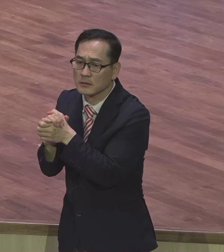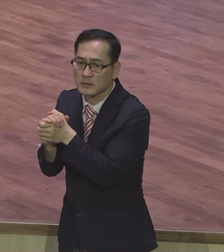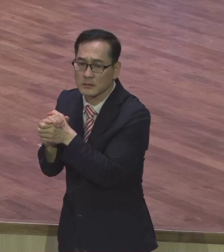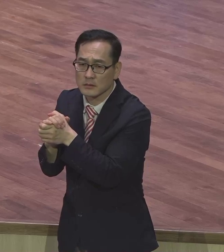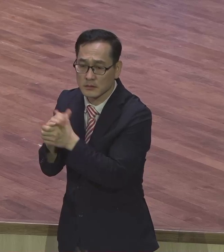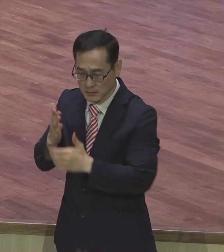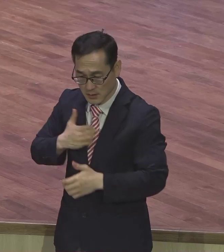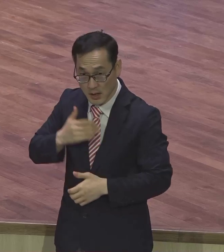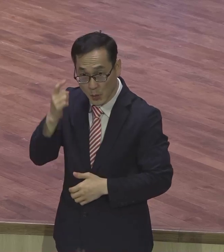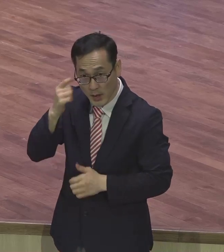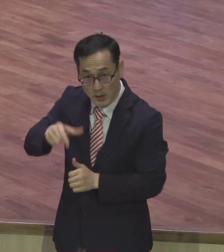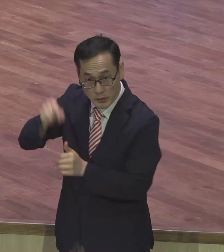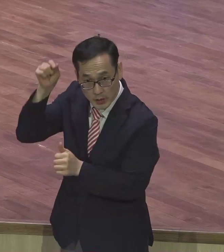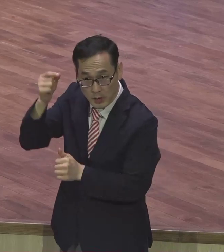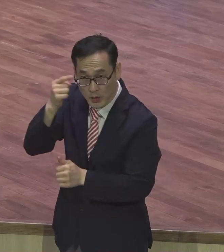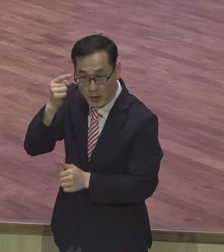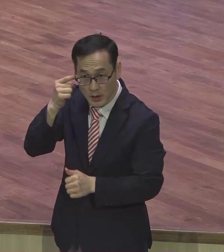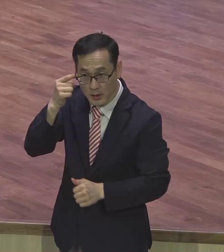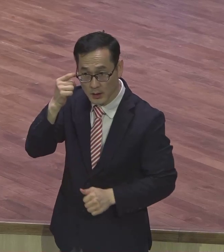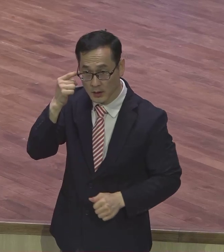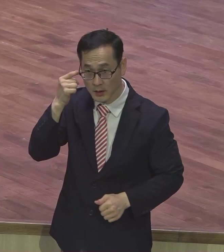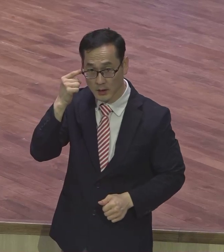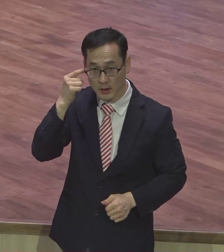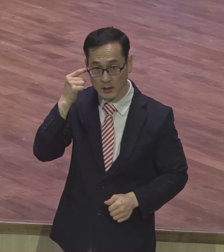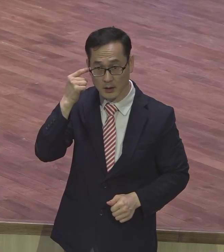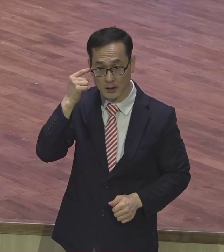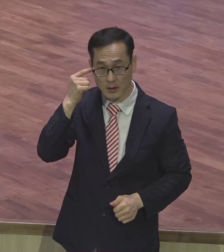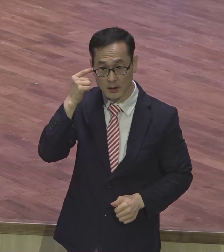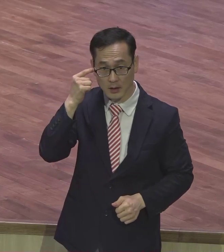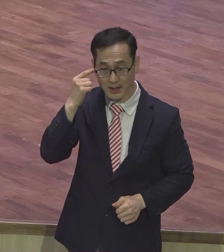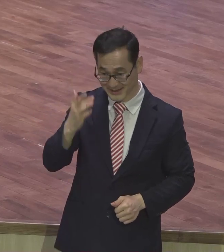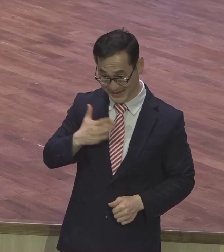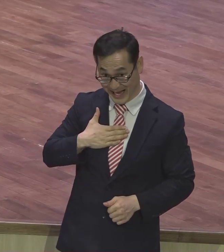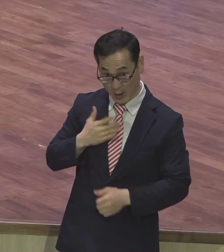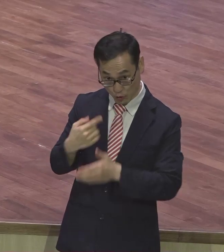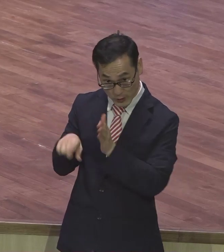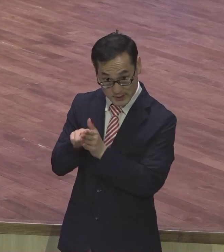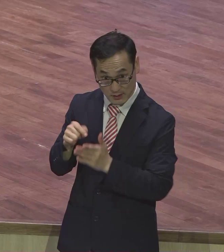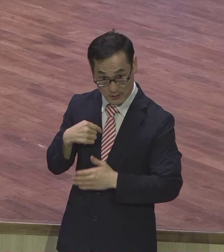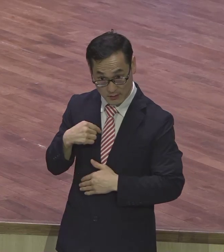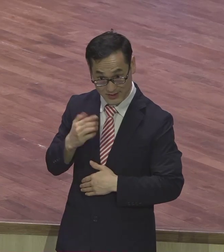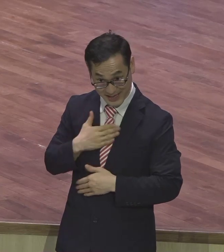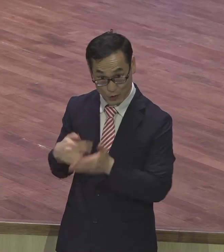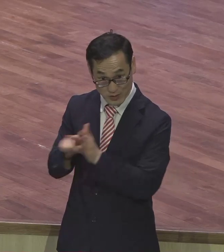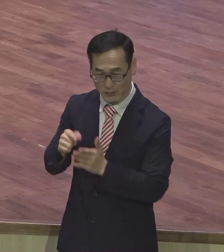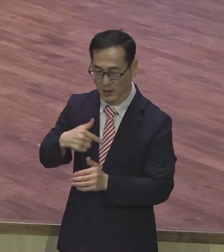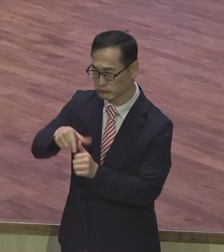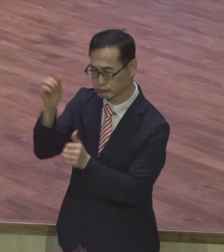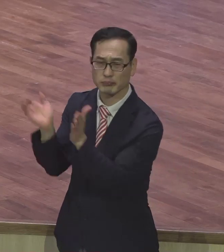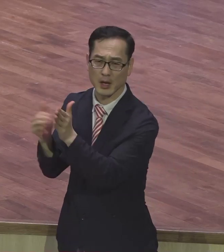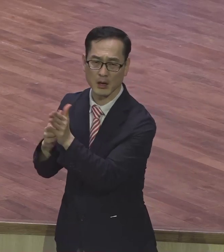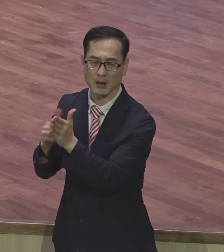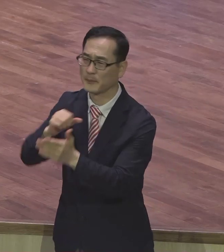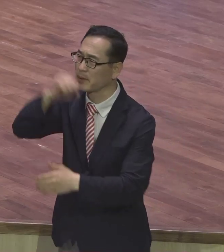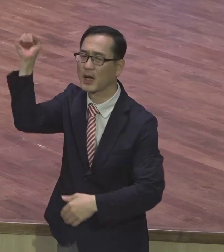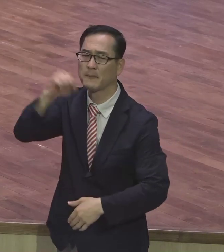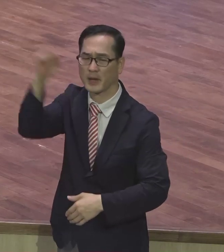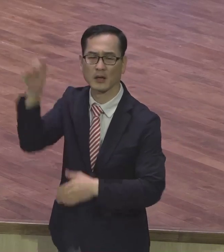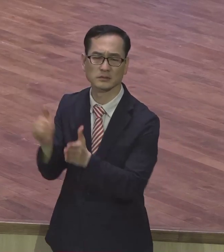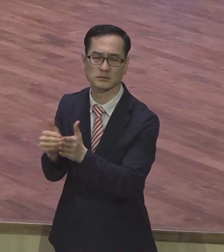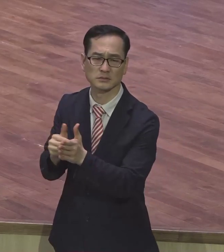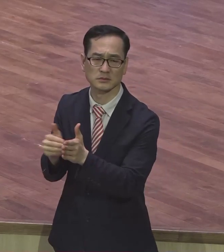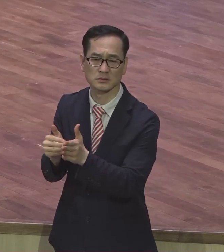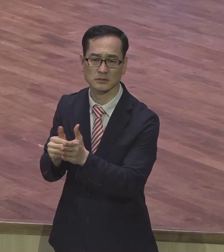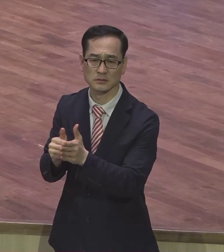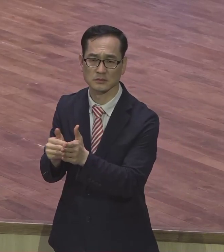나를 하나님이 구원하기 위한 목적이 아니에요. 이미 나를 구원했어요. 난 구원 받았어요. 구원 이걸로 끝난